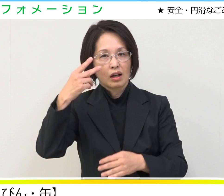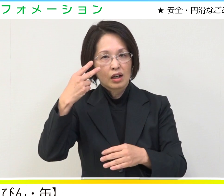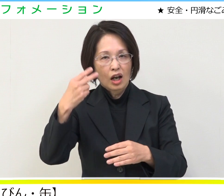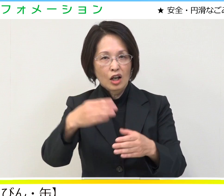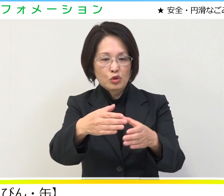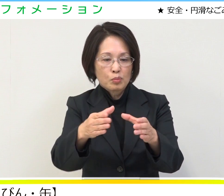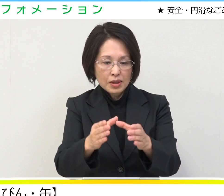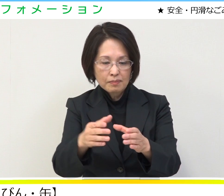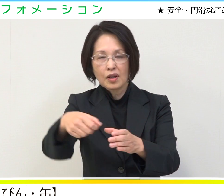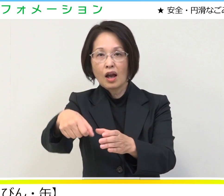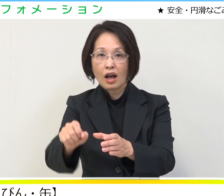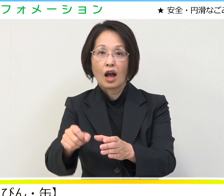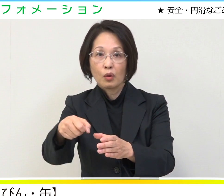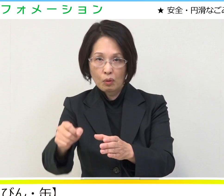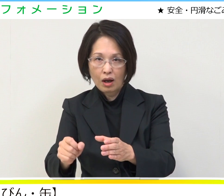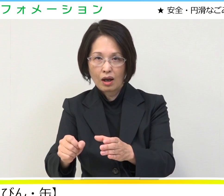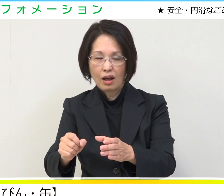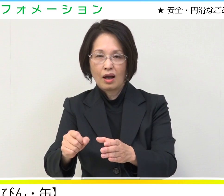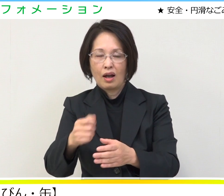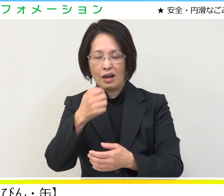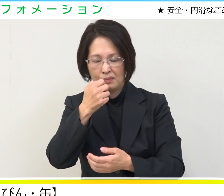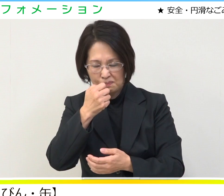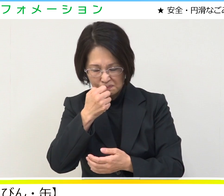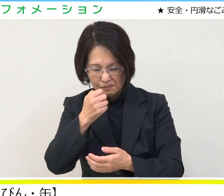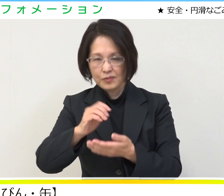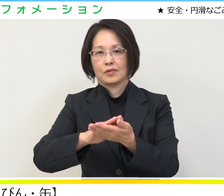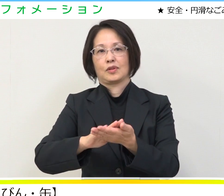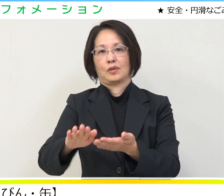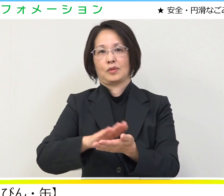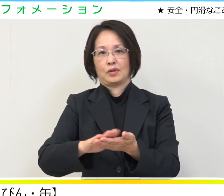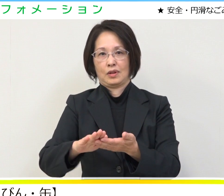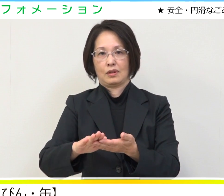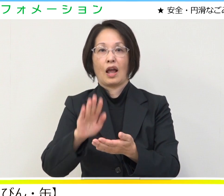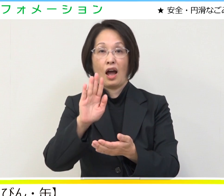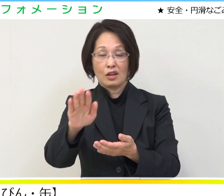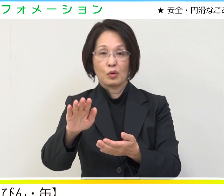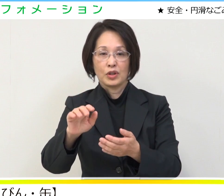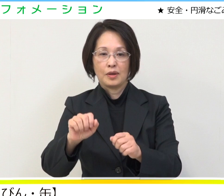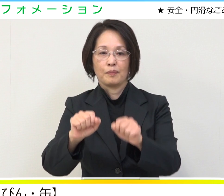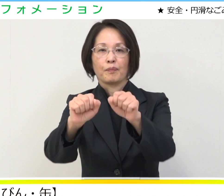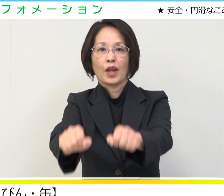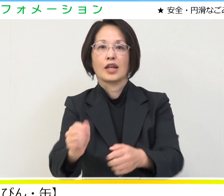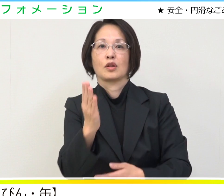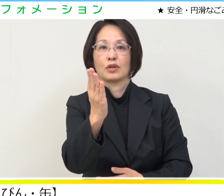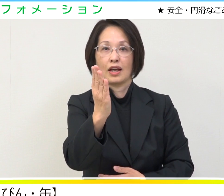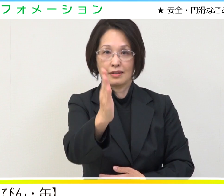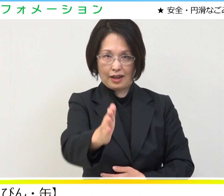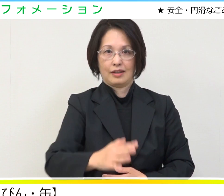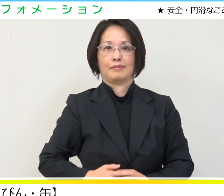ガラス瓶缶はよくすすいでから出してください